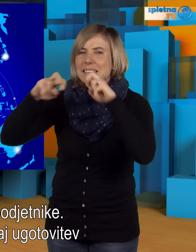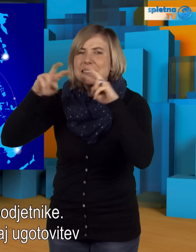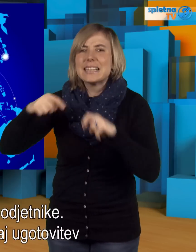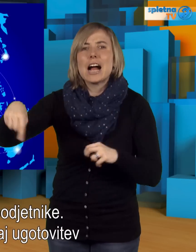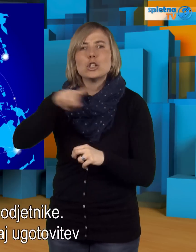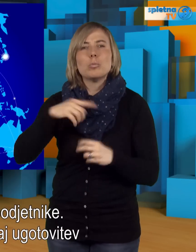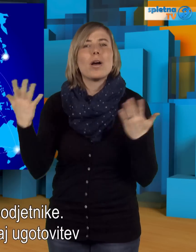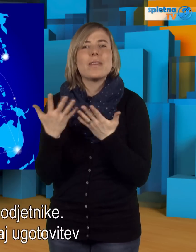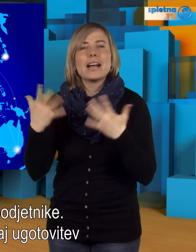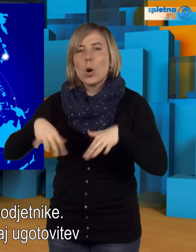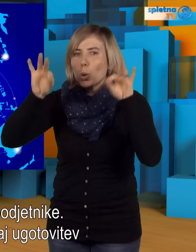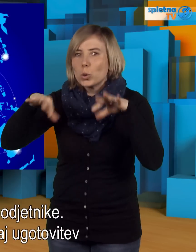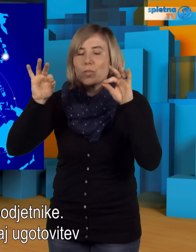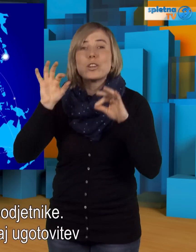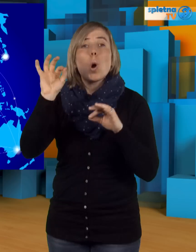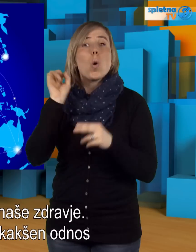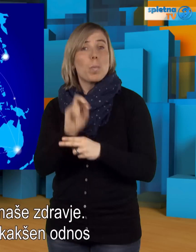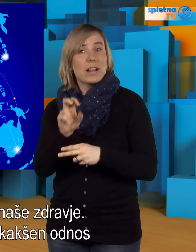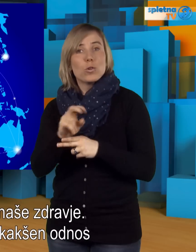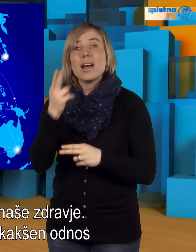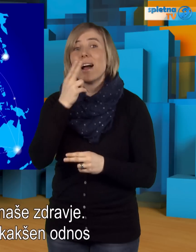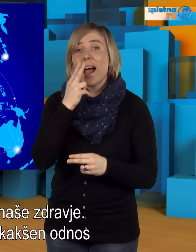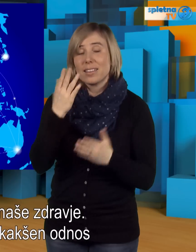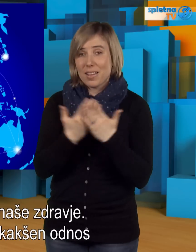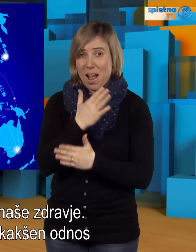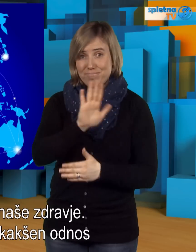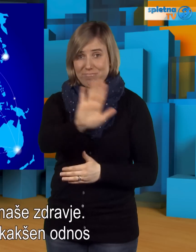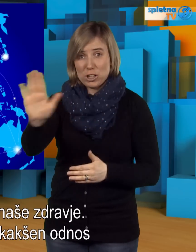Raziskali smo nekaj ugotovitev o vplivu kajenja na zdravje.